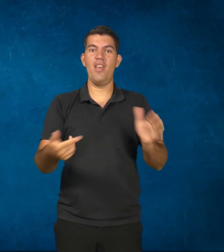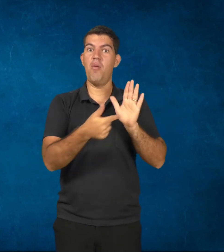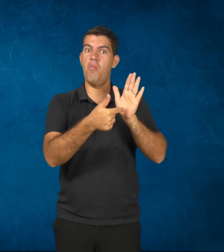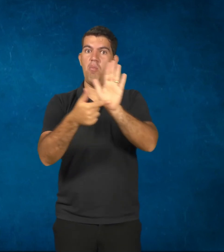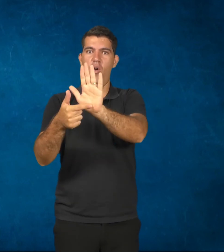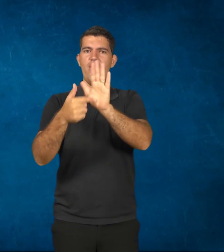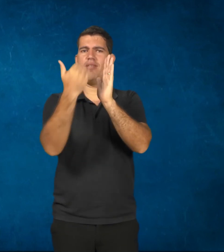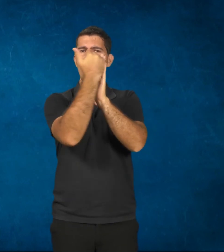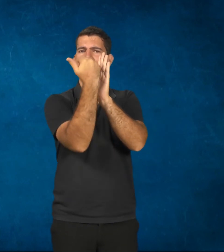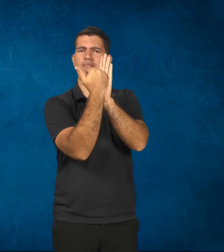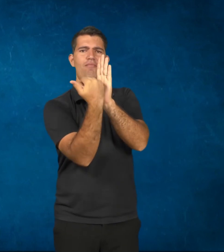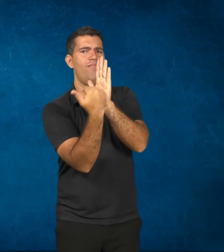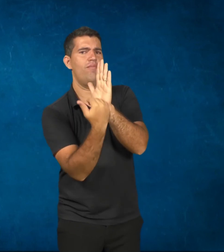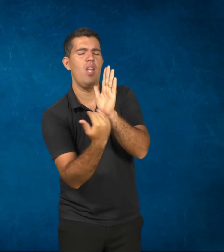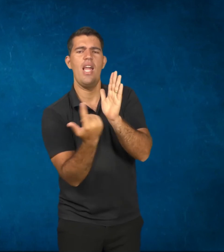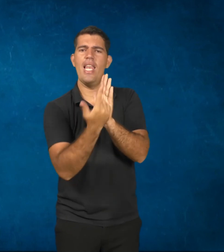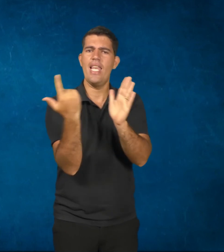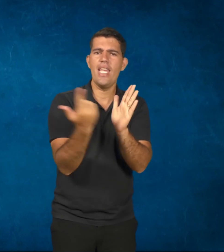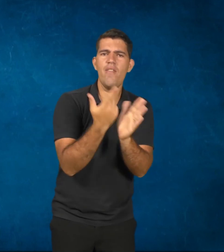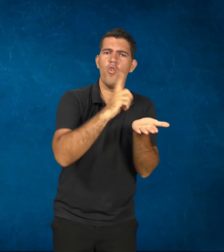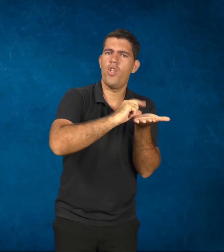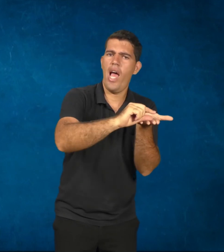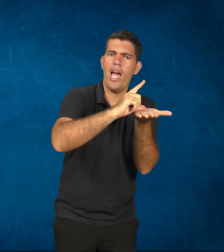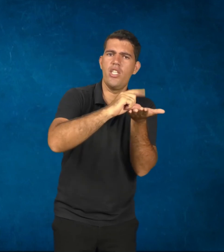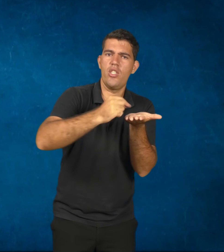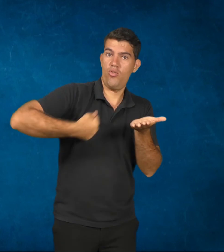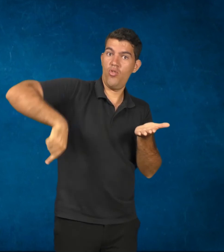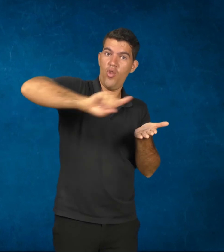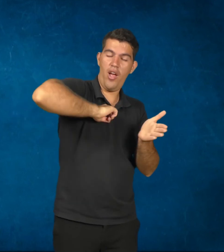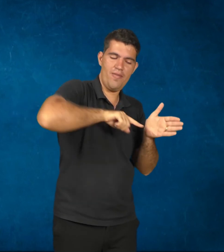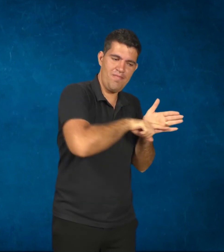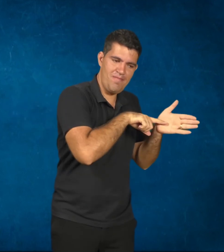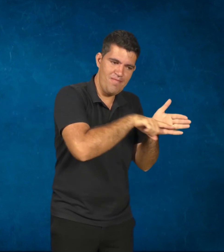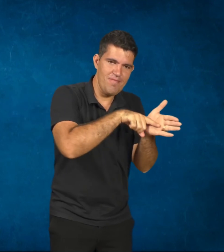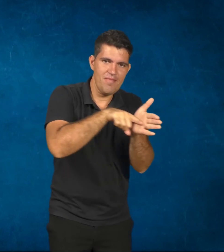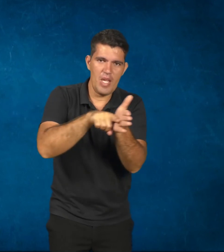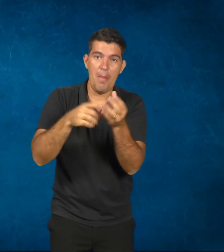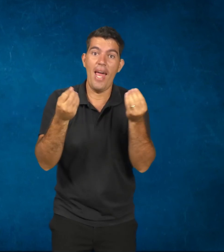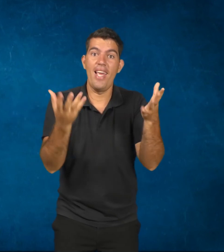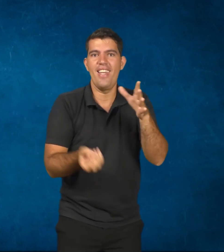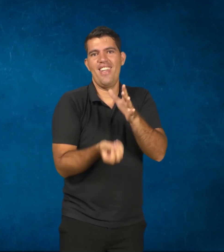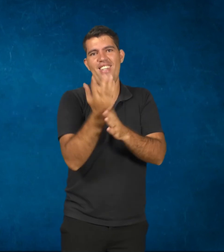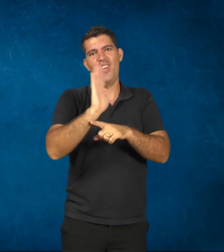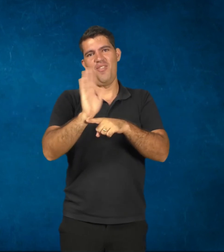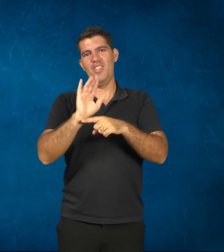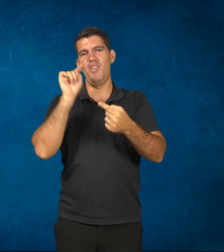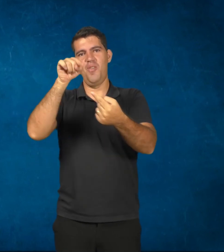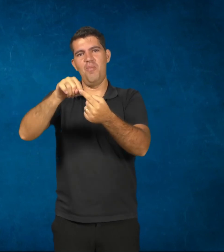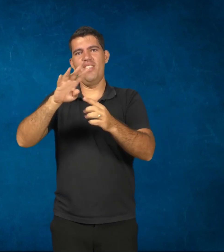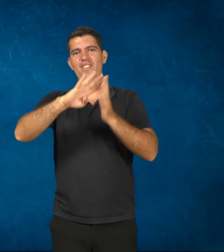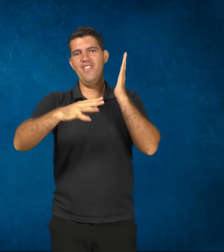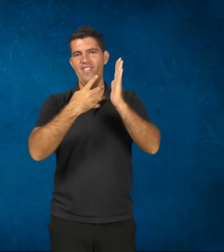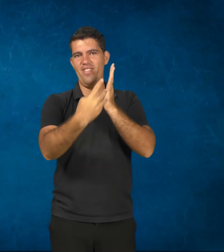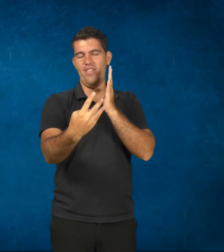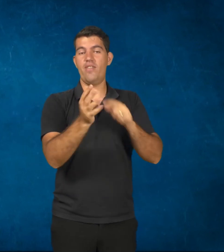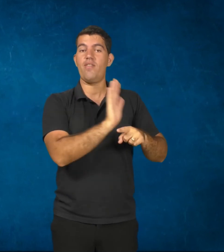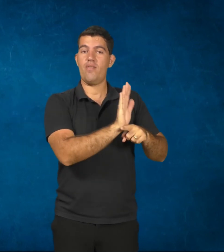a lista dos livros e artigos que foram consultados na elaboração deste vídeo sobre currículo. Nesta lista temos